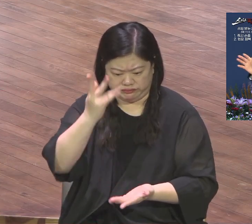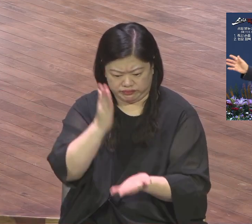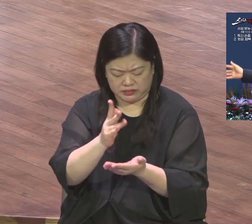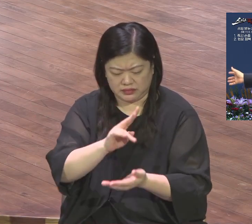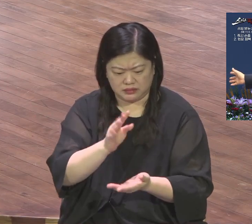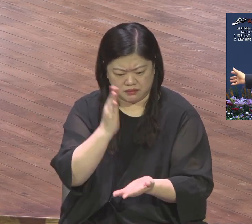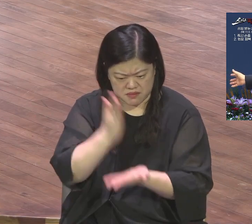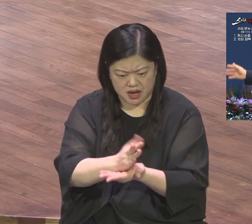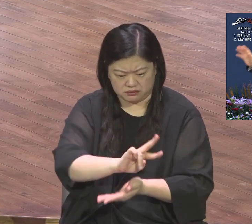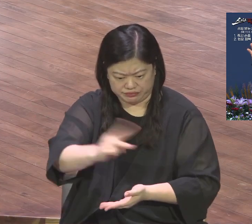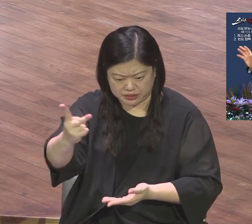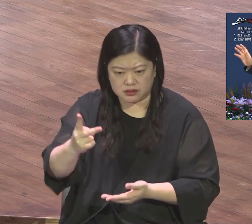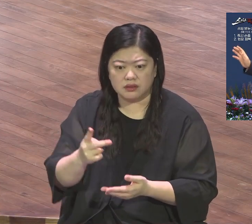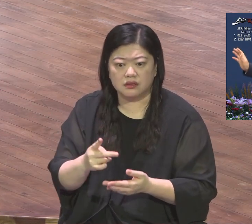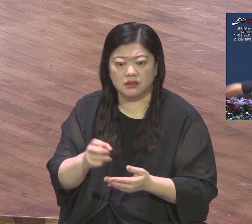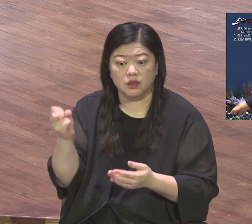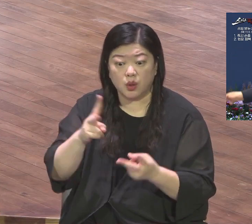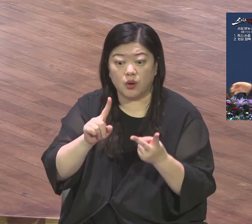심지어 일장기에